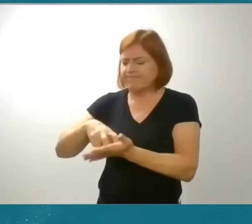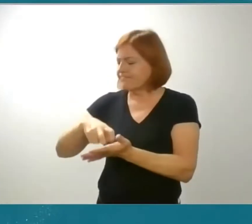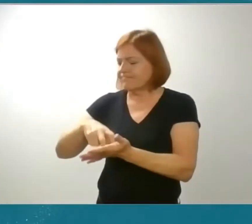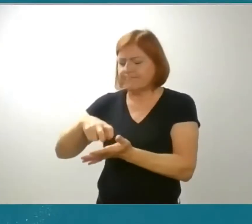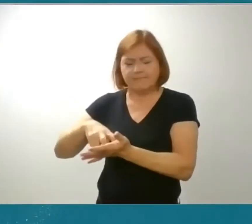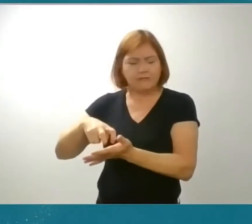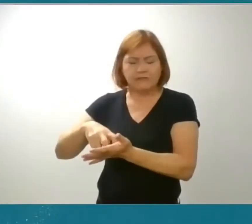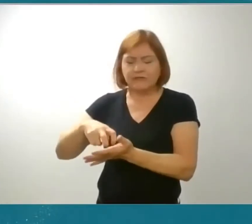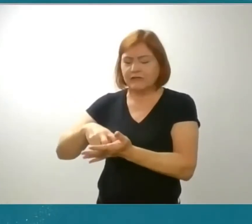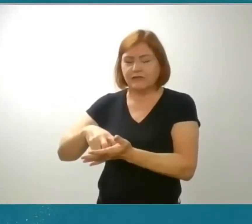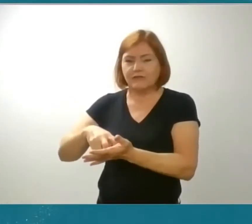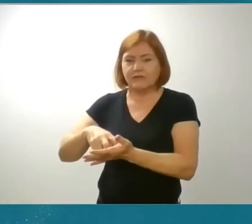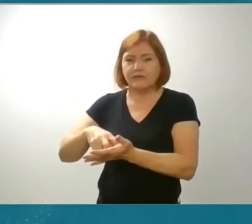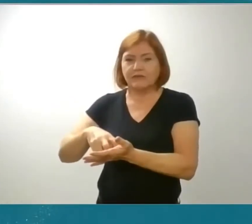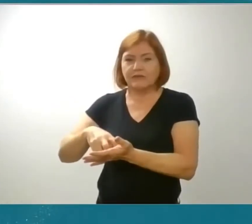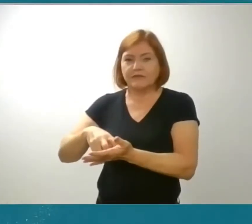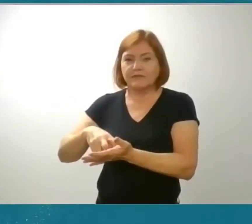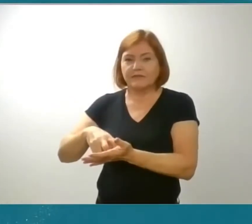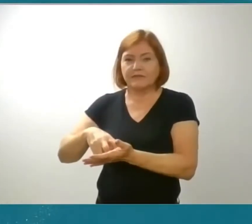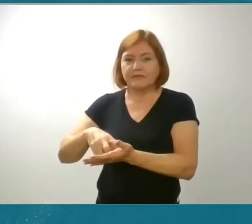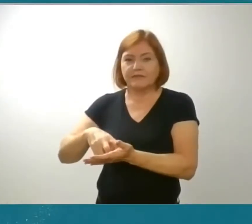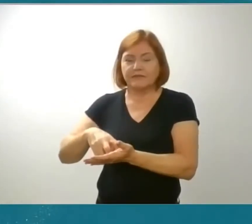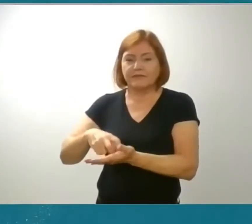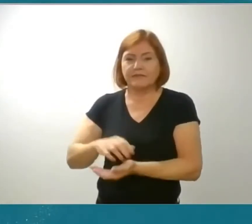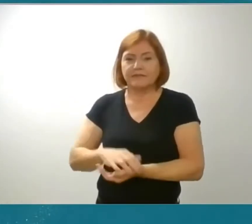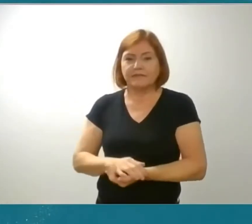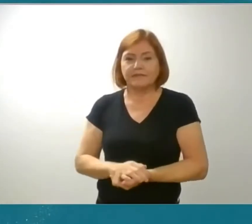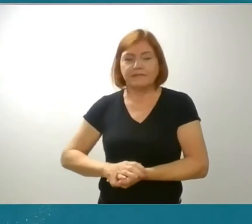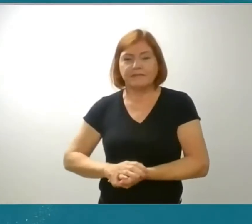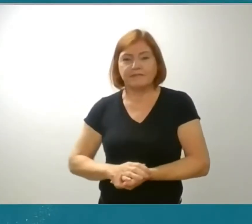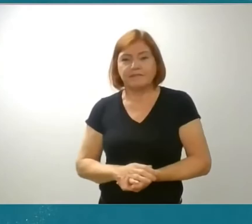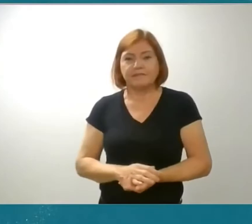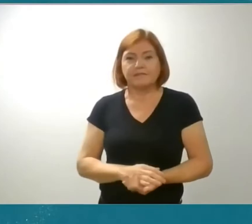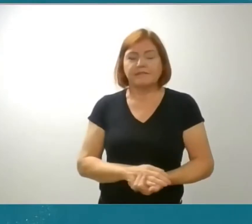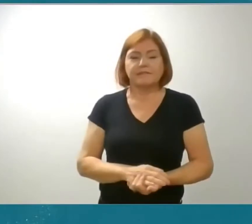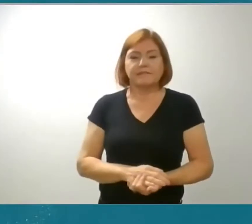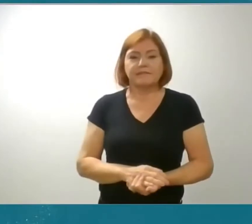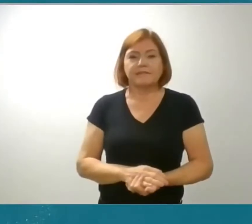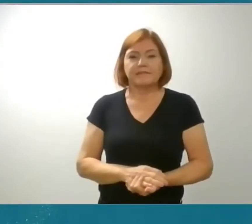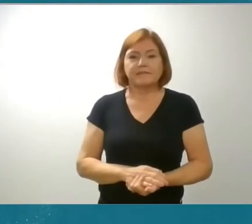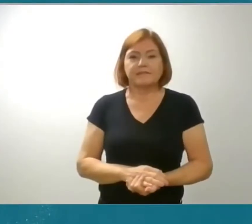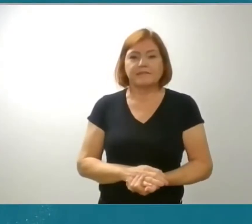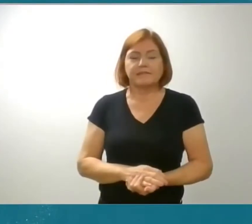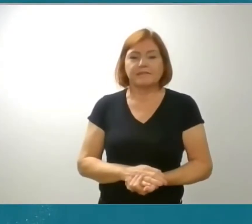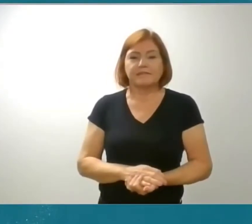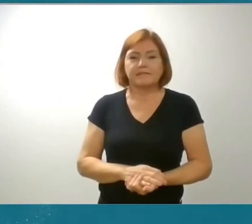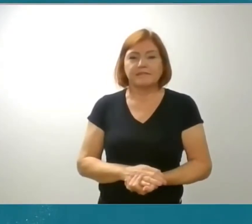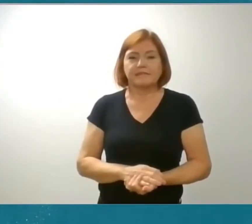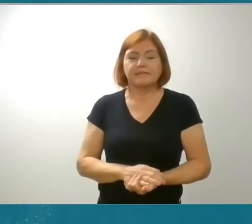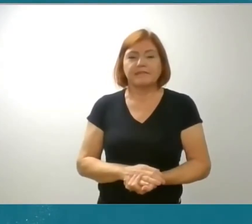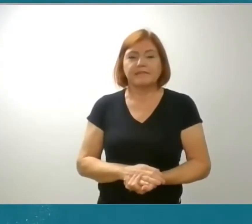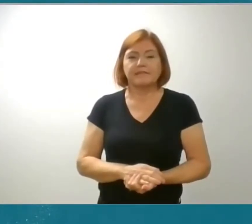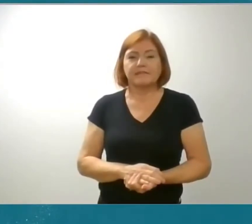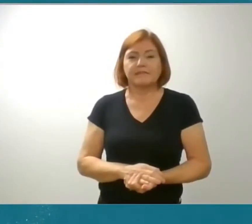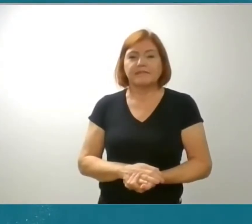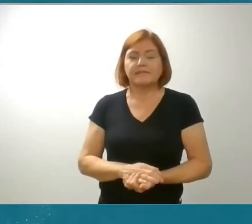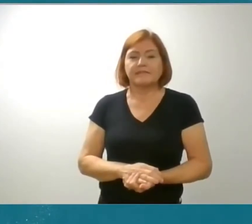meu Brasil brasileiro, né? Porque Brasil é terra de futebol e samba, não é? Ó Senhor